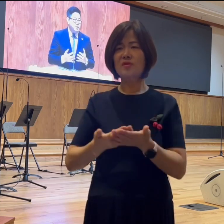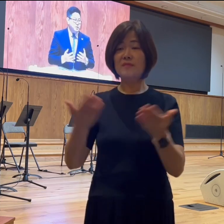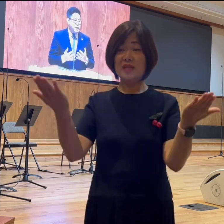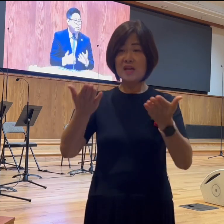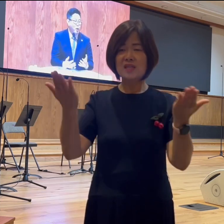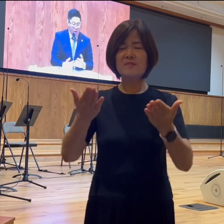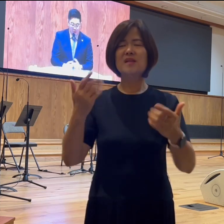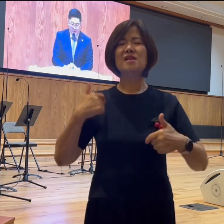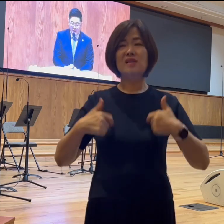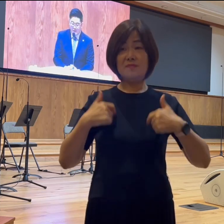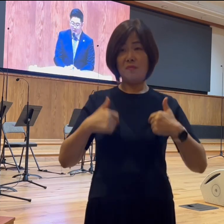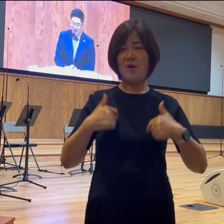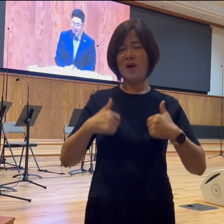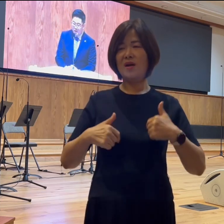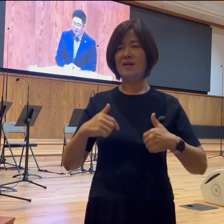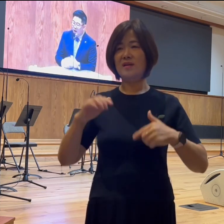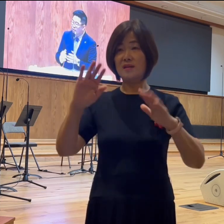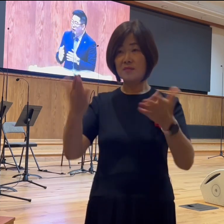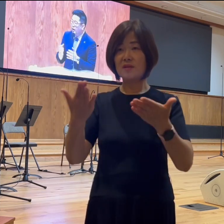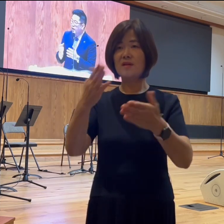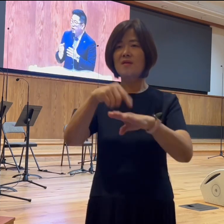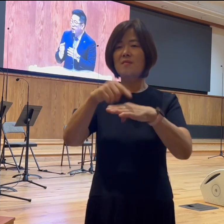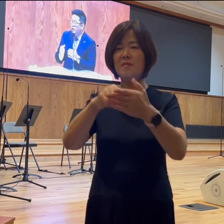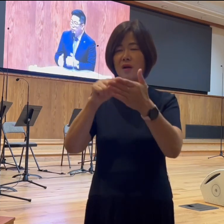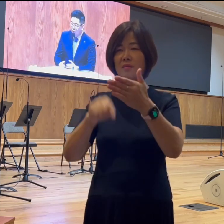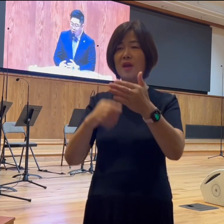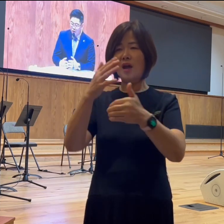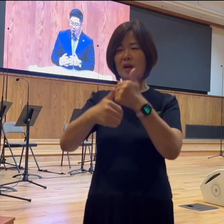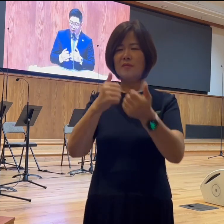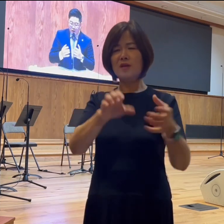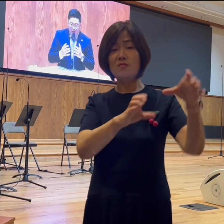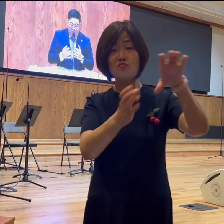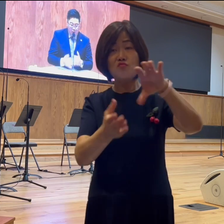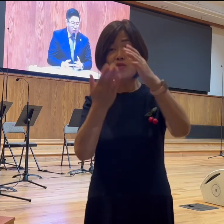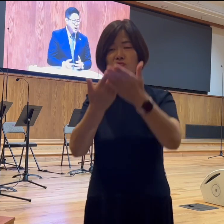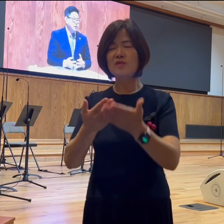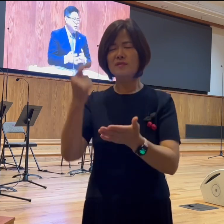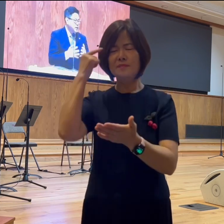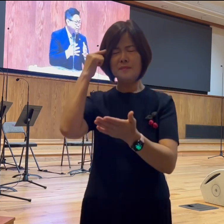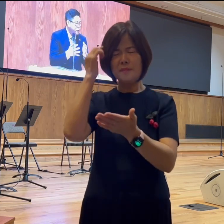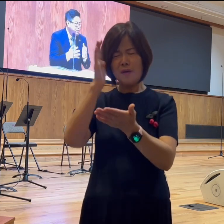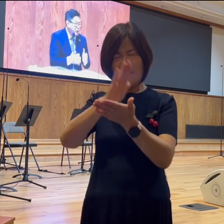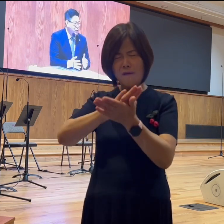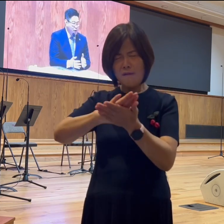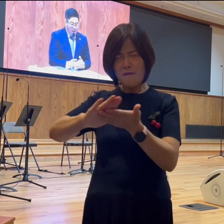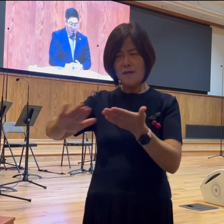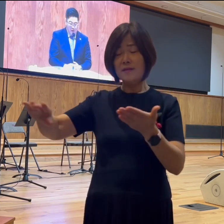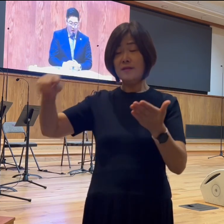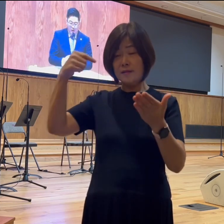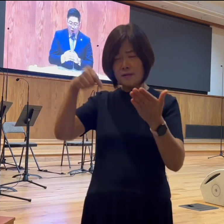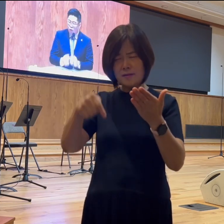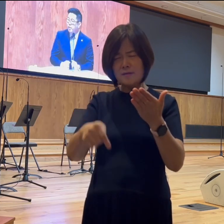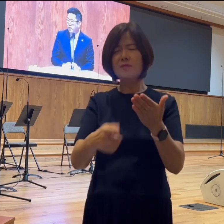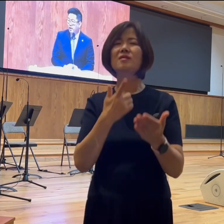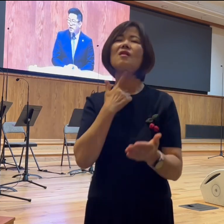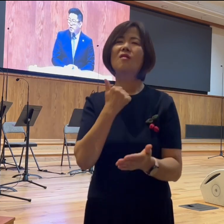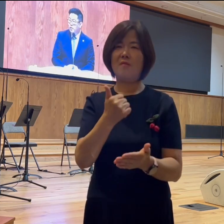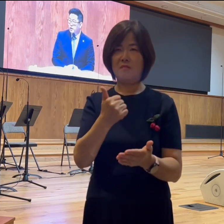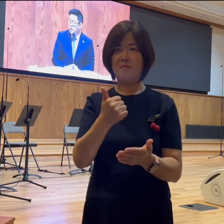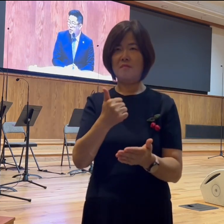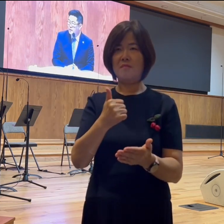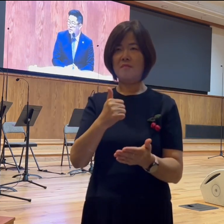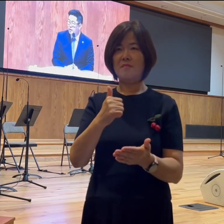일하심을 기뻐하면서 그 마음에 하나님 부어주시는 그 평강을, 깊은 평안을 경험하게 해달라고